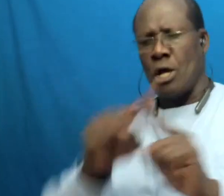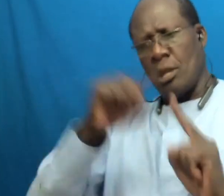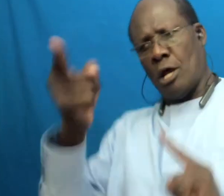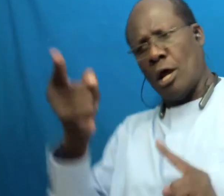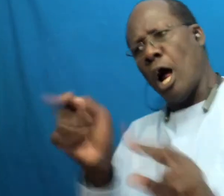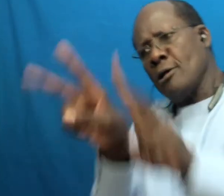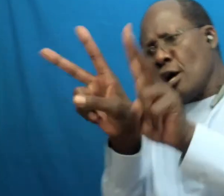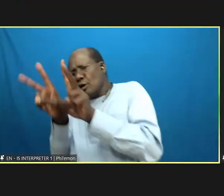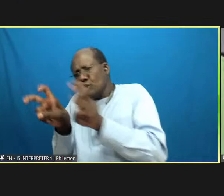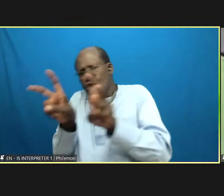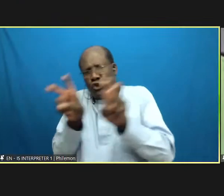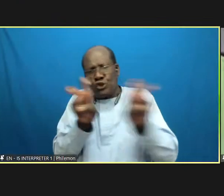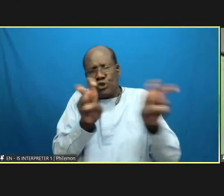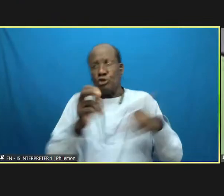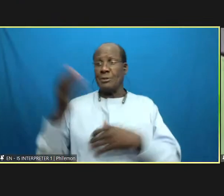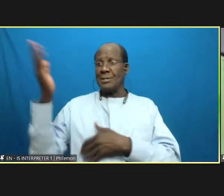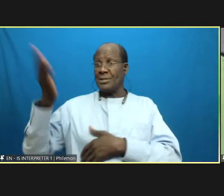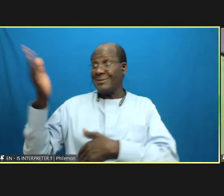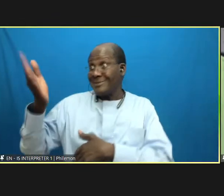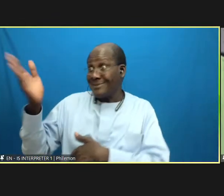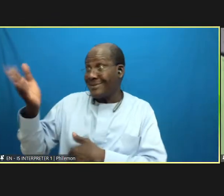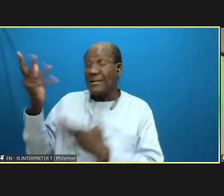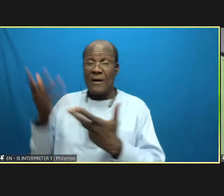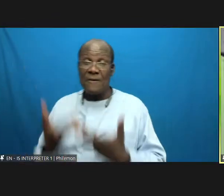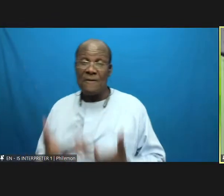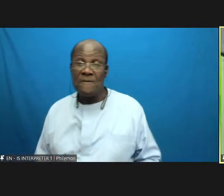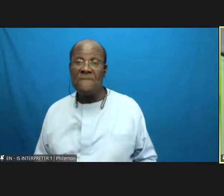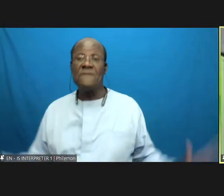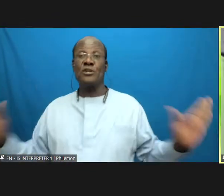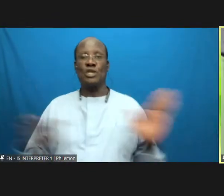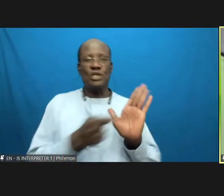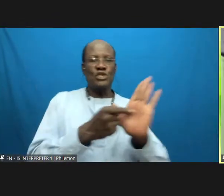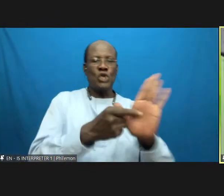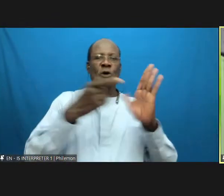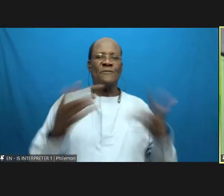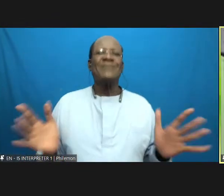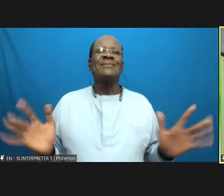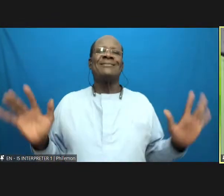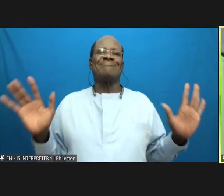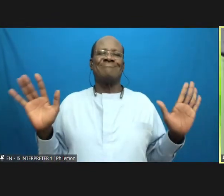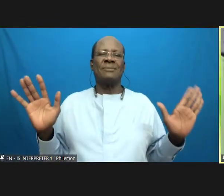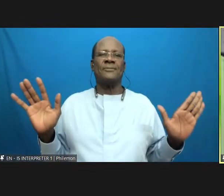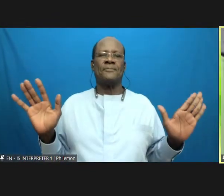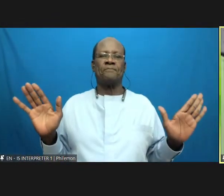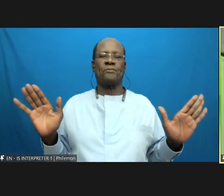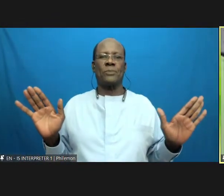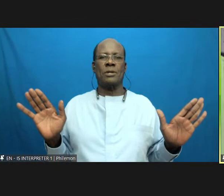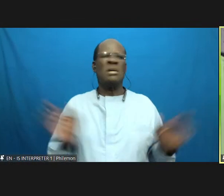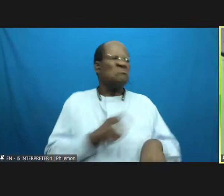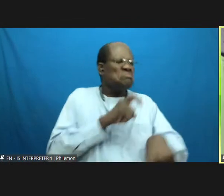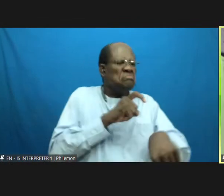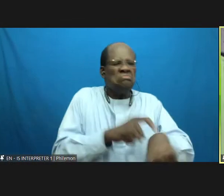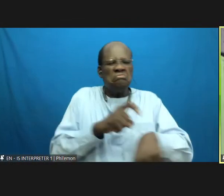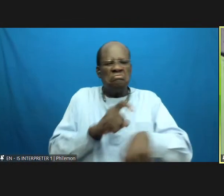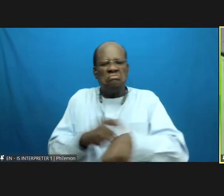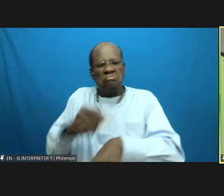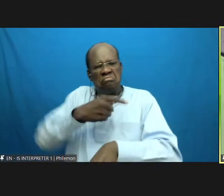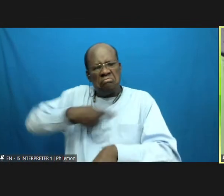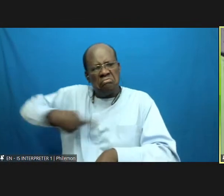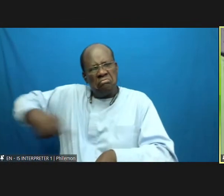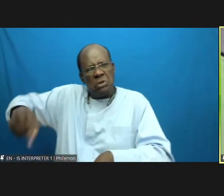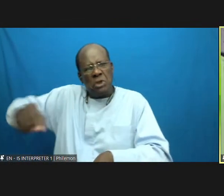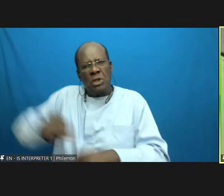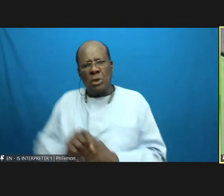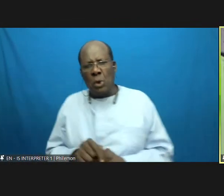qui est axée sur le court terme et enclin à une crise, des fois peu transparente et qui exacerbe encore plus les